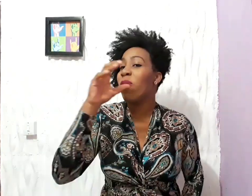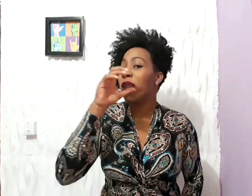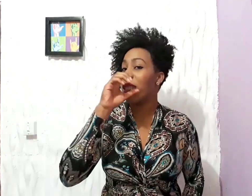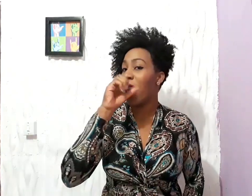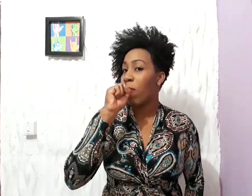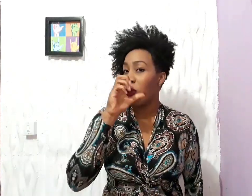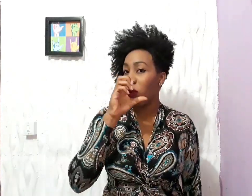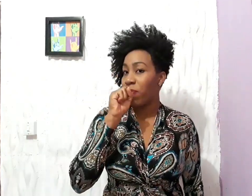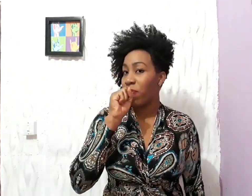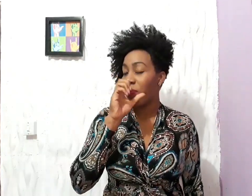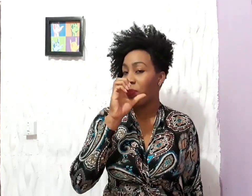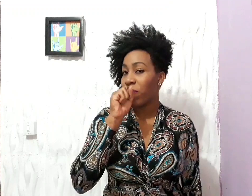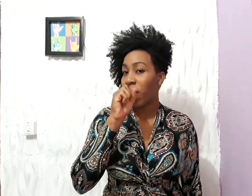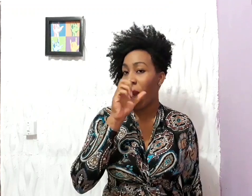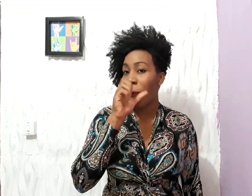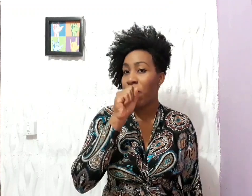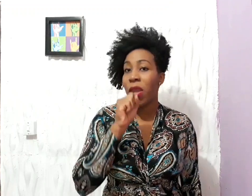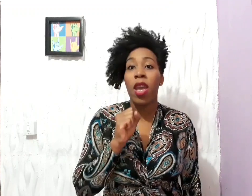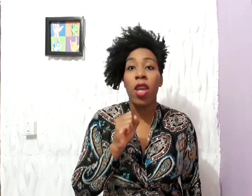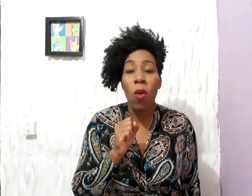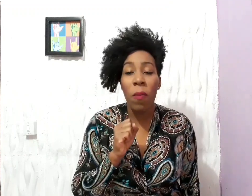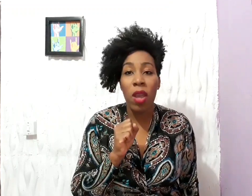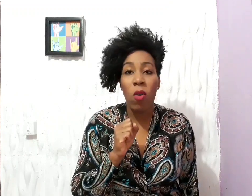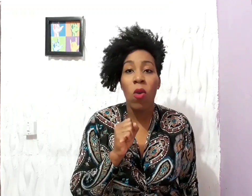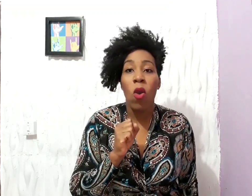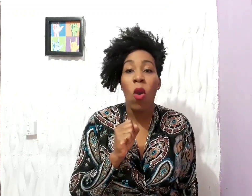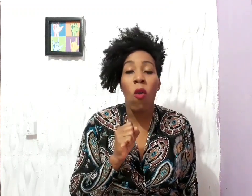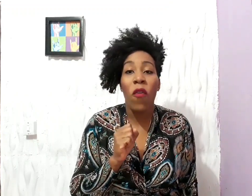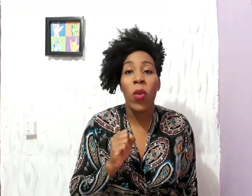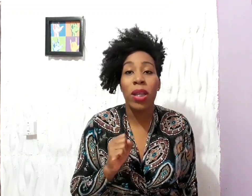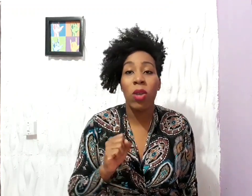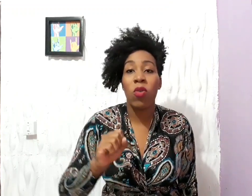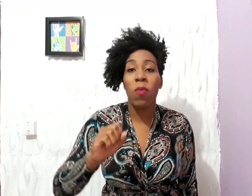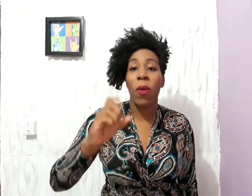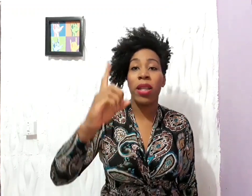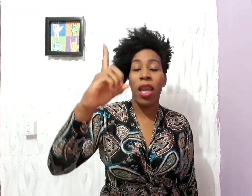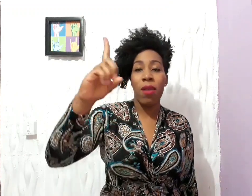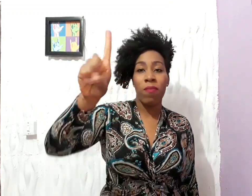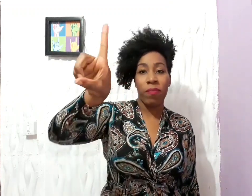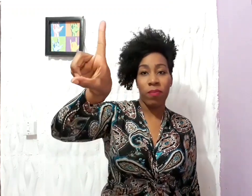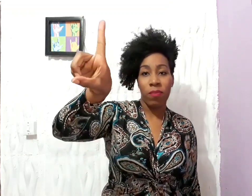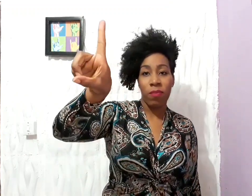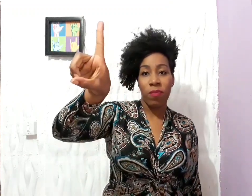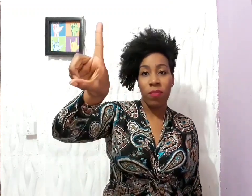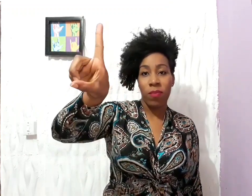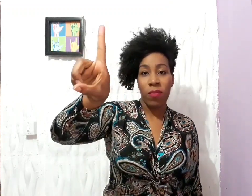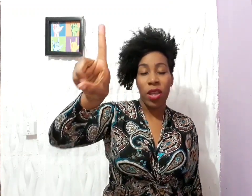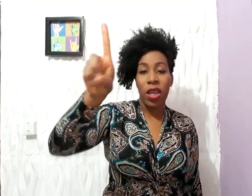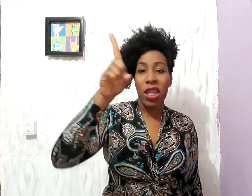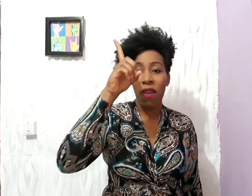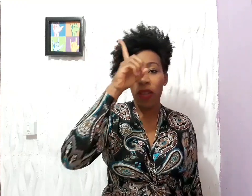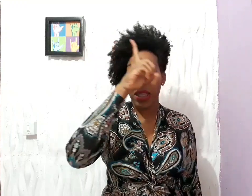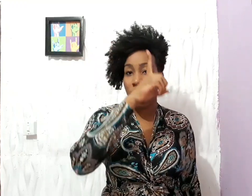Então, sábado, tá? E domingo, configuração de mão em D. E vai fazer assim,